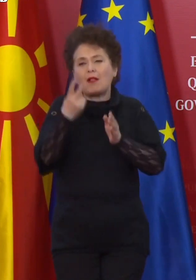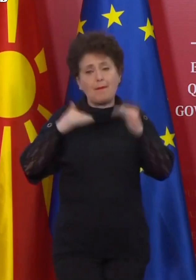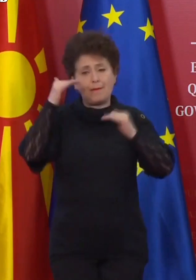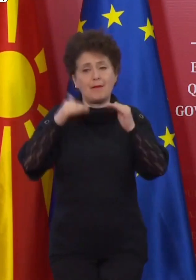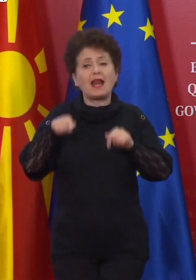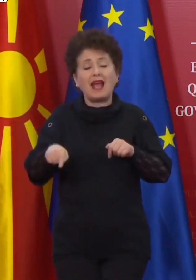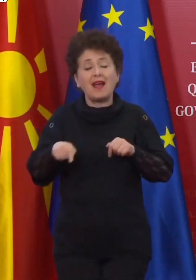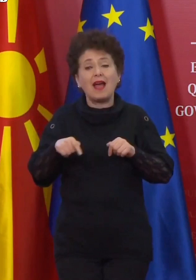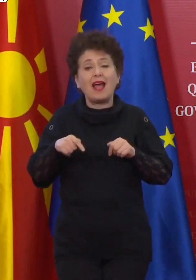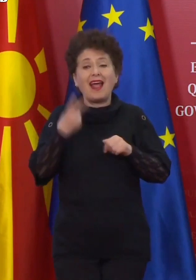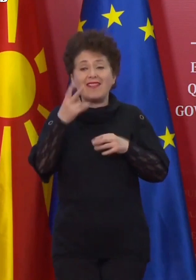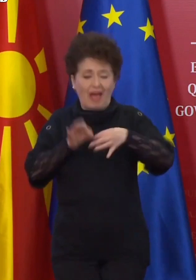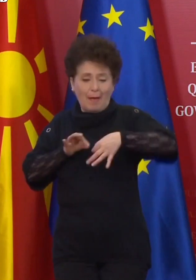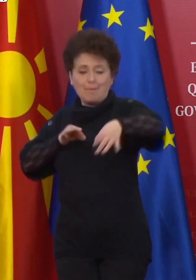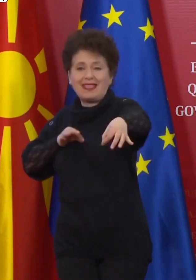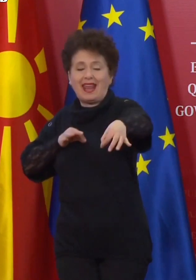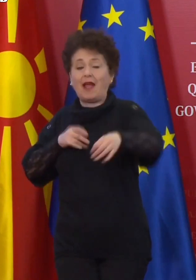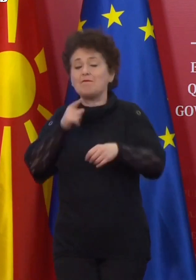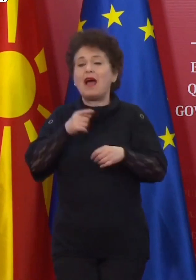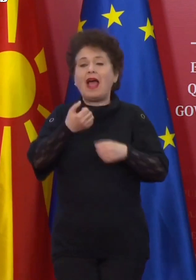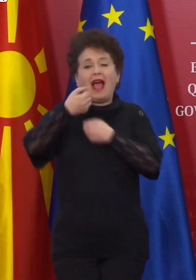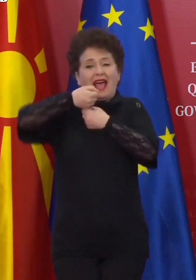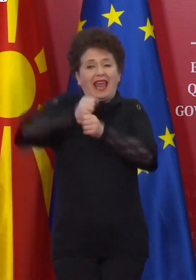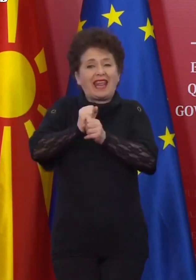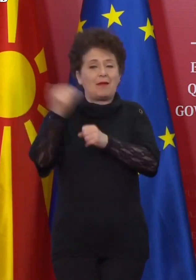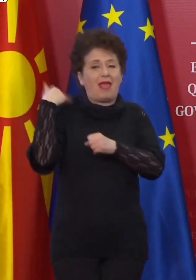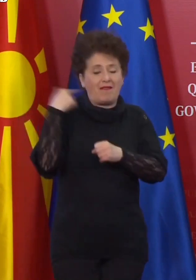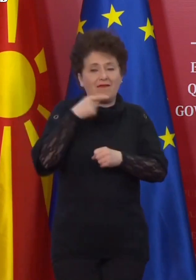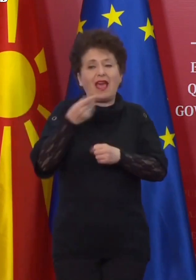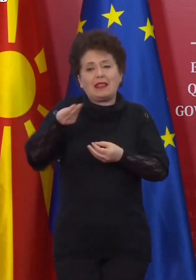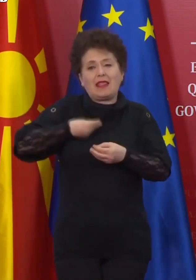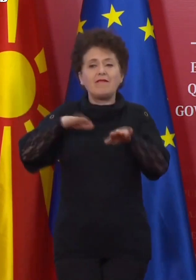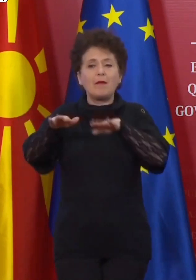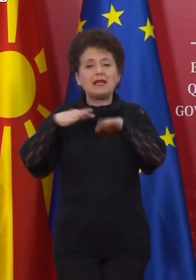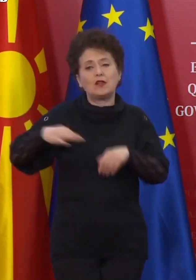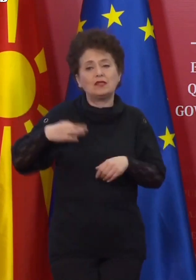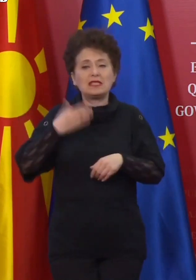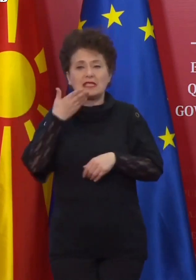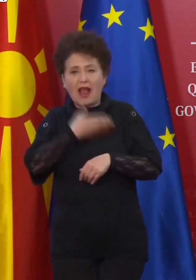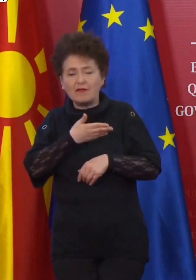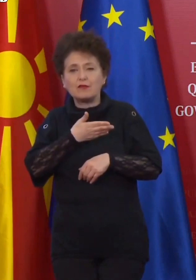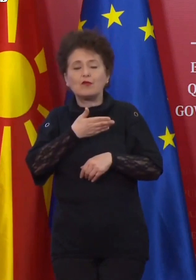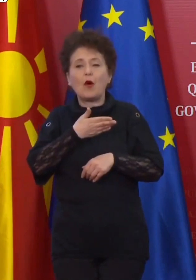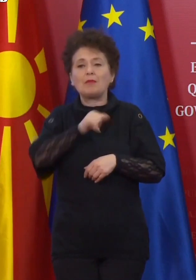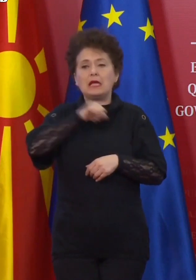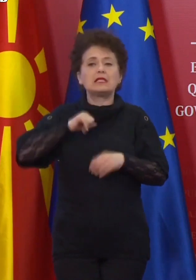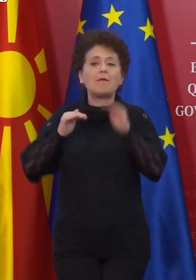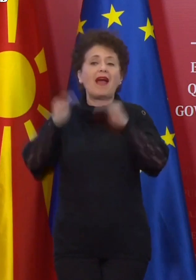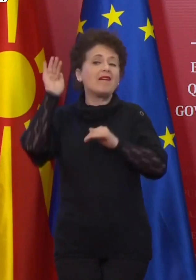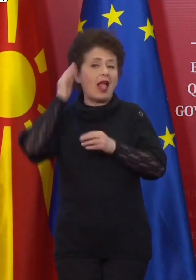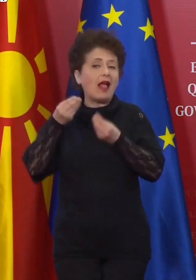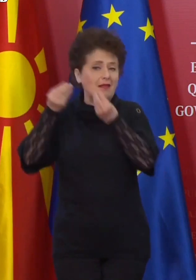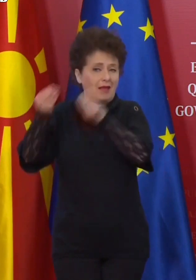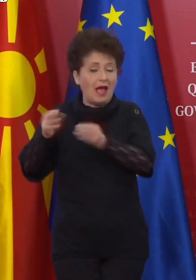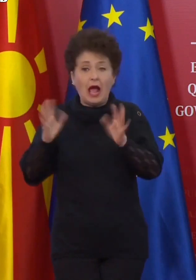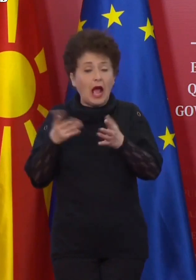патниците. Согласно препораките кои што и на кризниот штаб ги дава Министерството за здравство и на самата влада, доколку